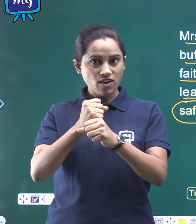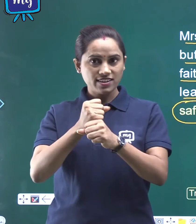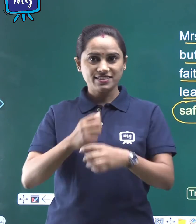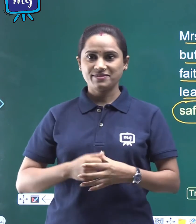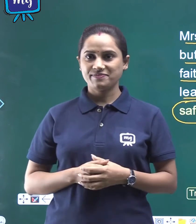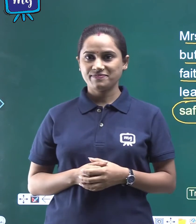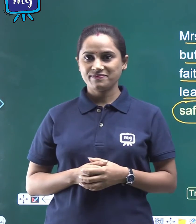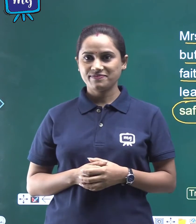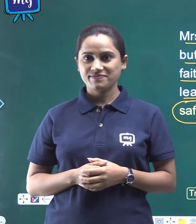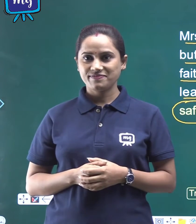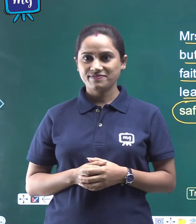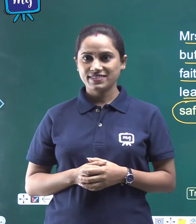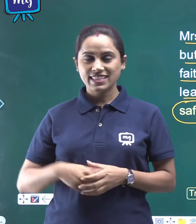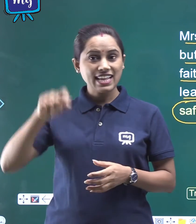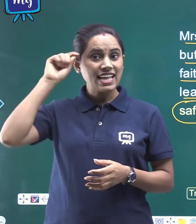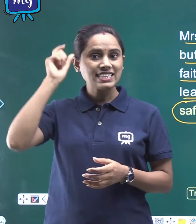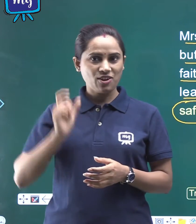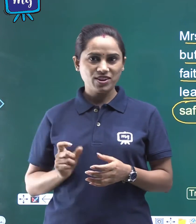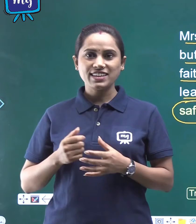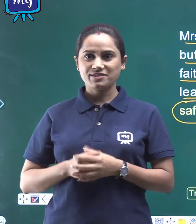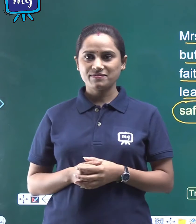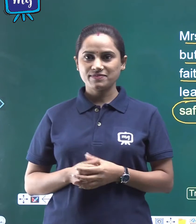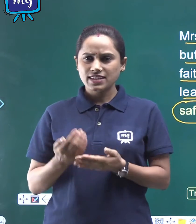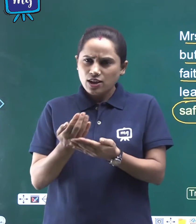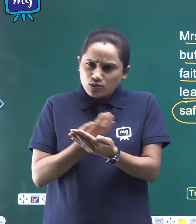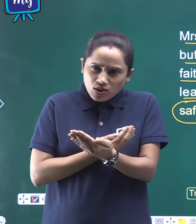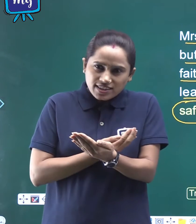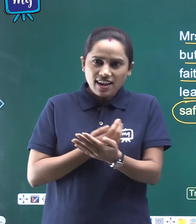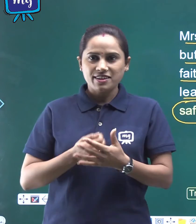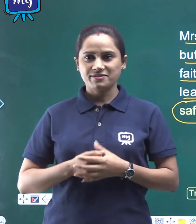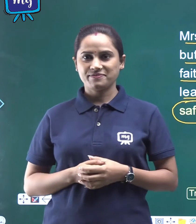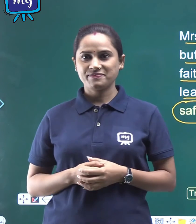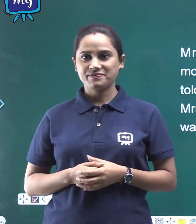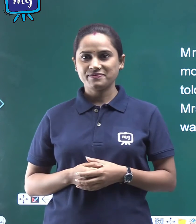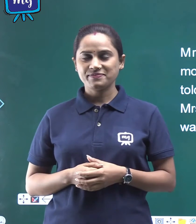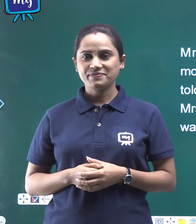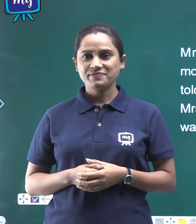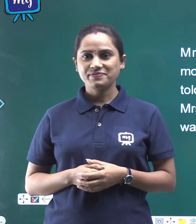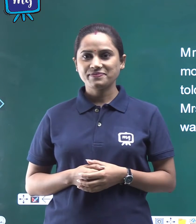विश्वास, safety, सुरक्षा.